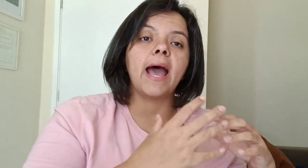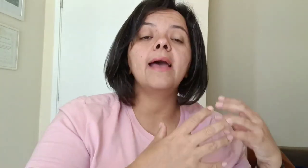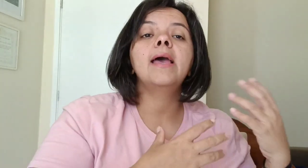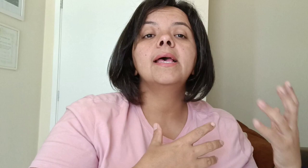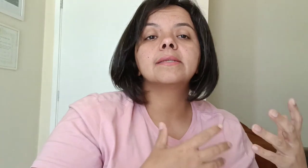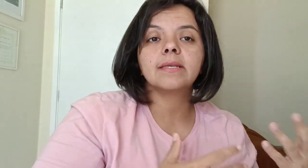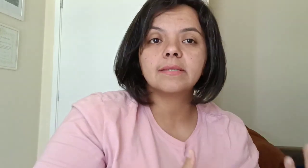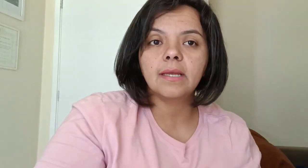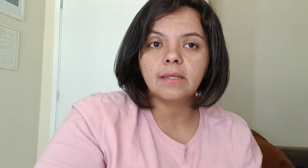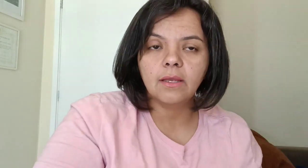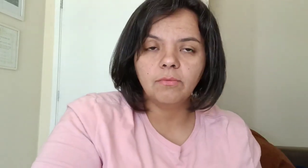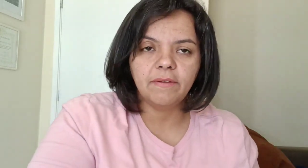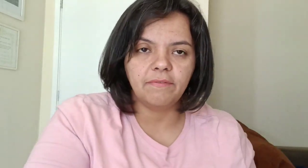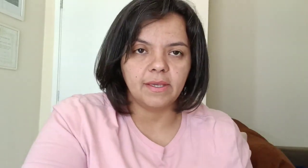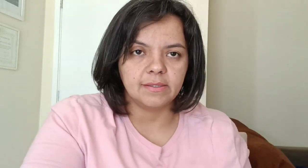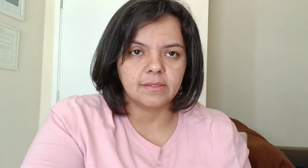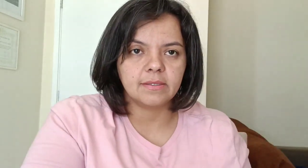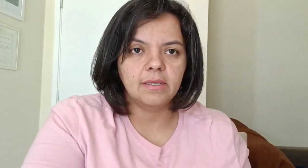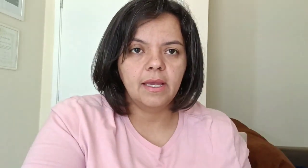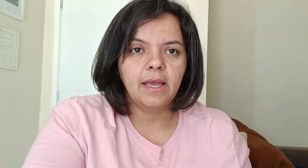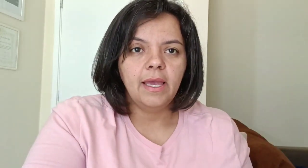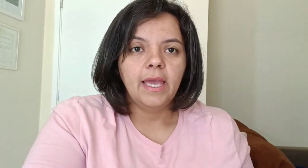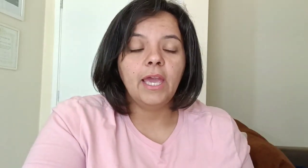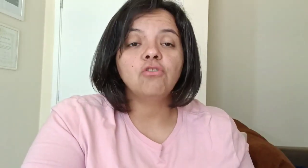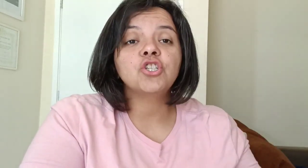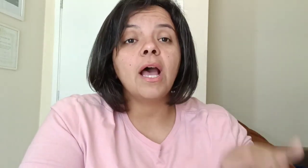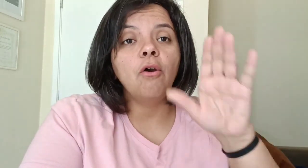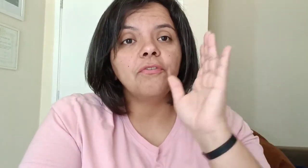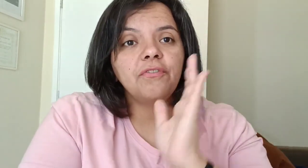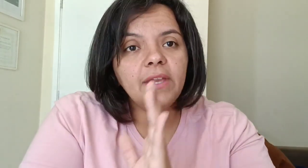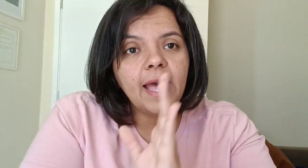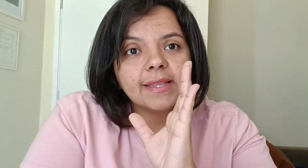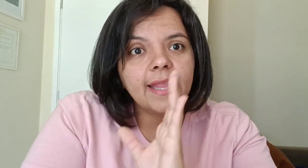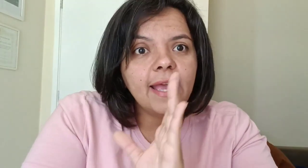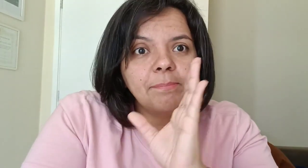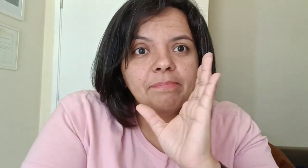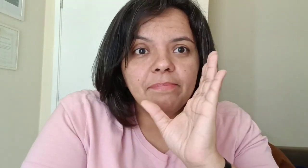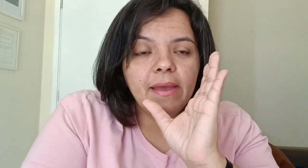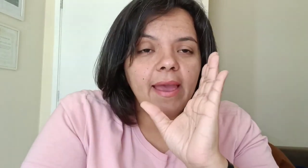mudar 61 vezes. Eu já ouvi até,